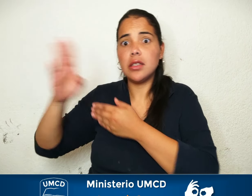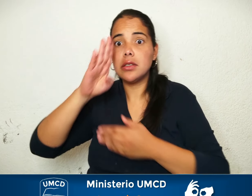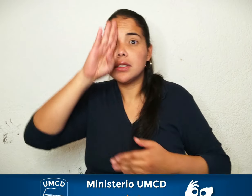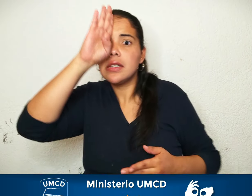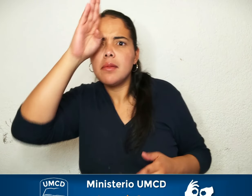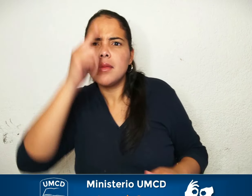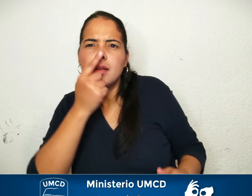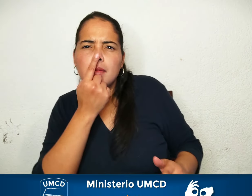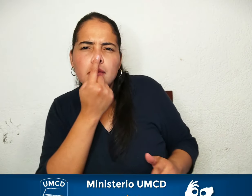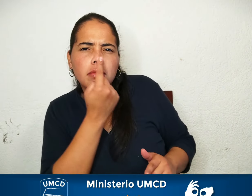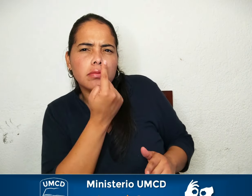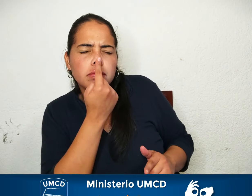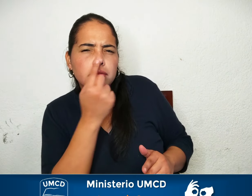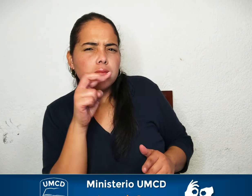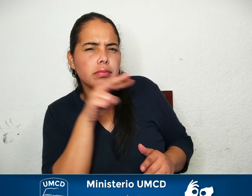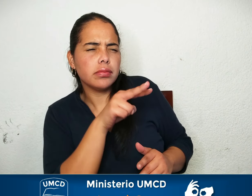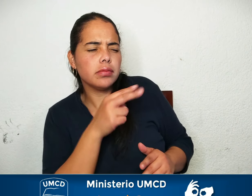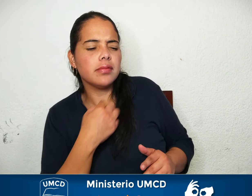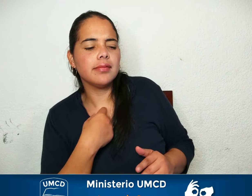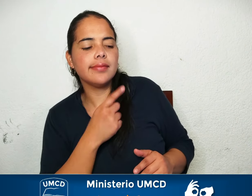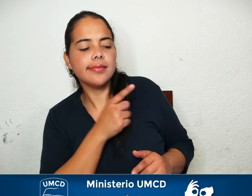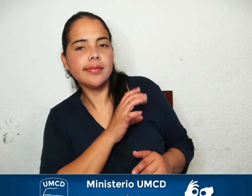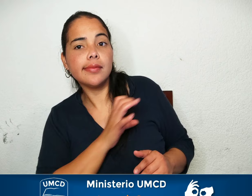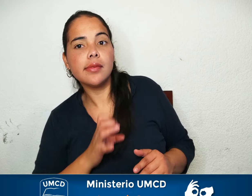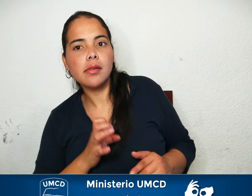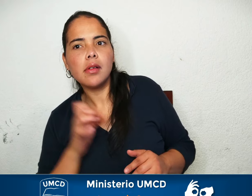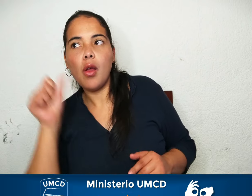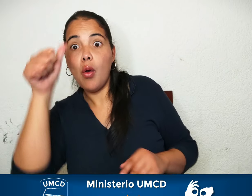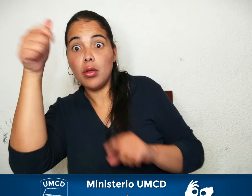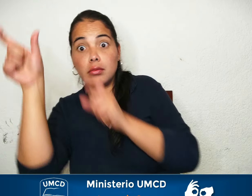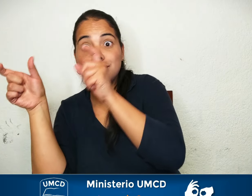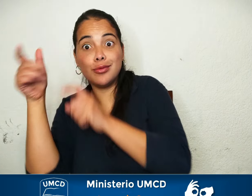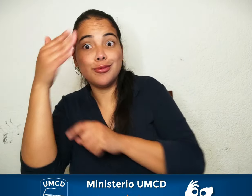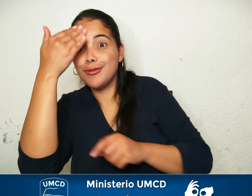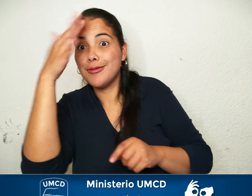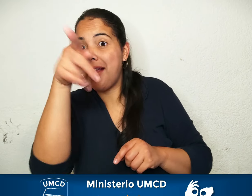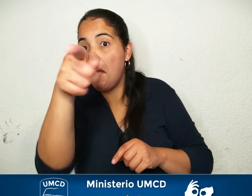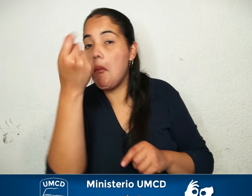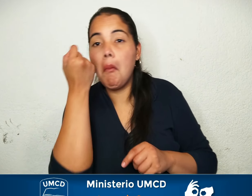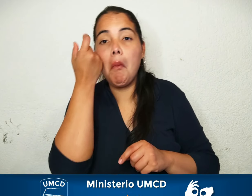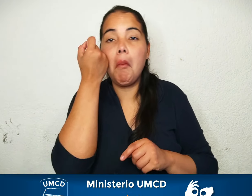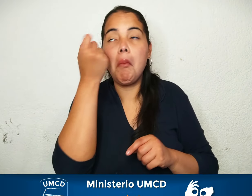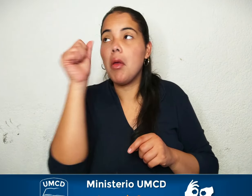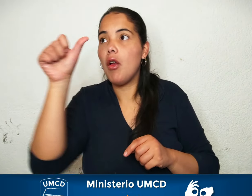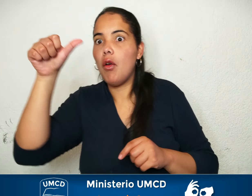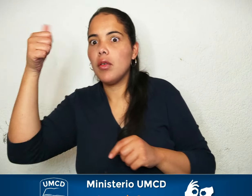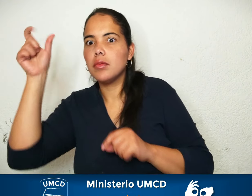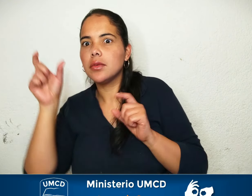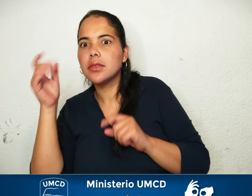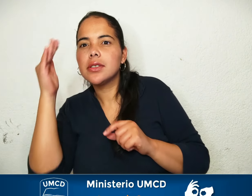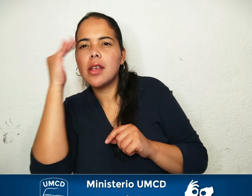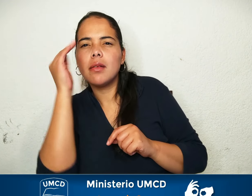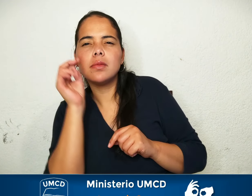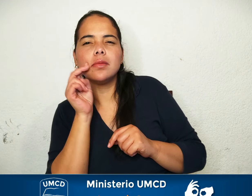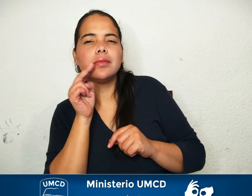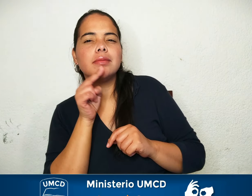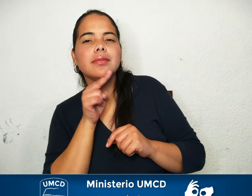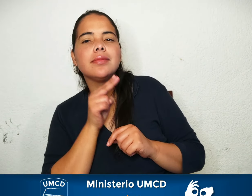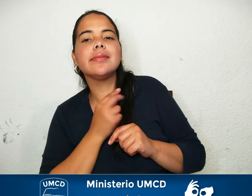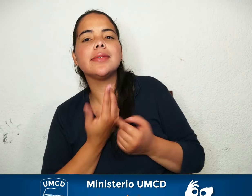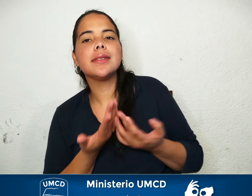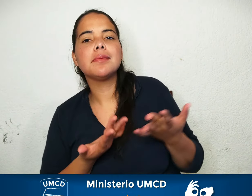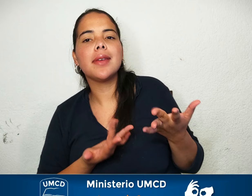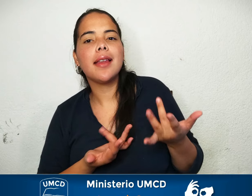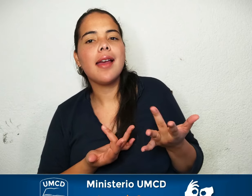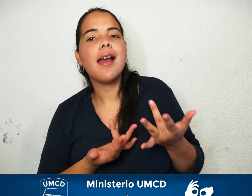nuestro comportamiento y la manera como nosotros actuamos en bien de esa persona que está frente a nosotros debe llevarnos